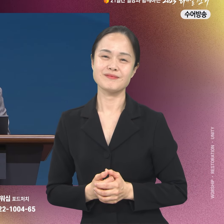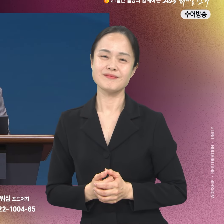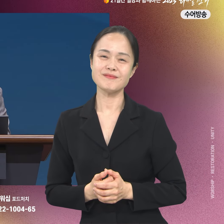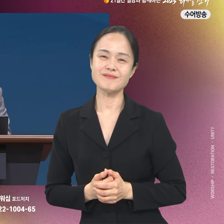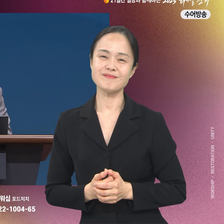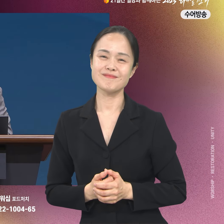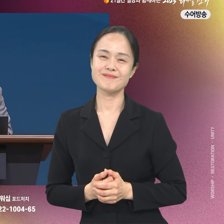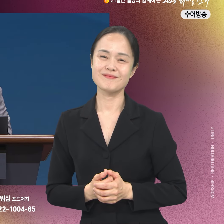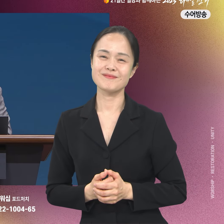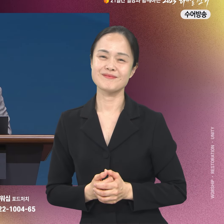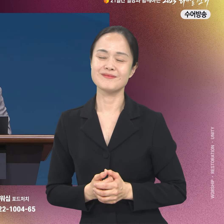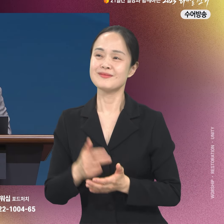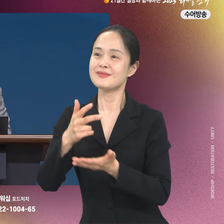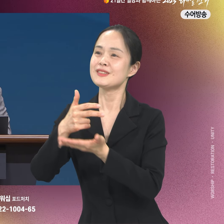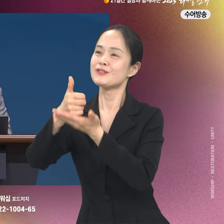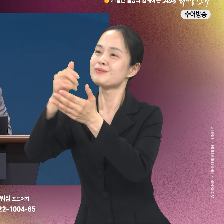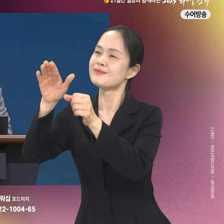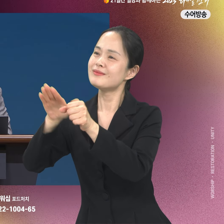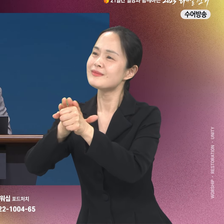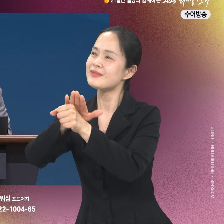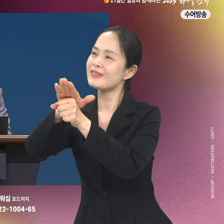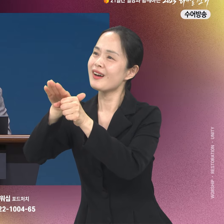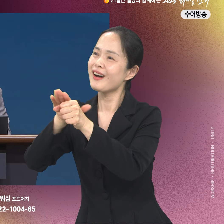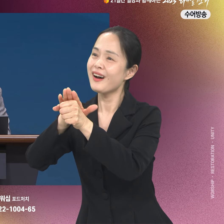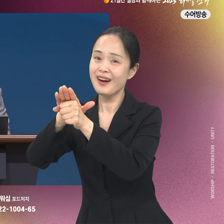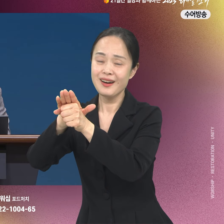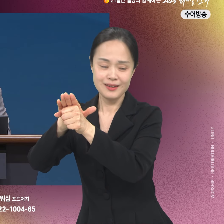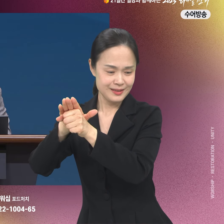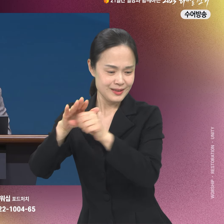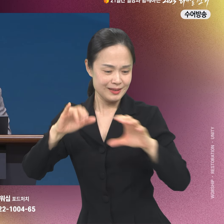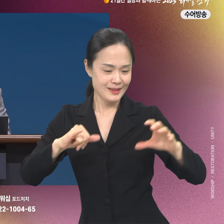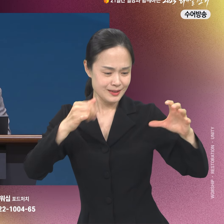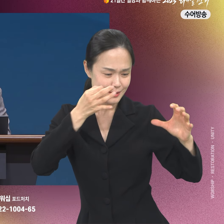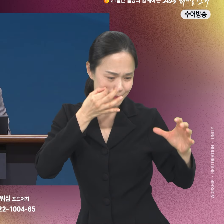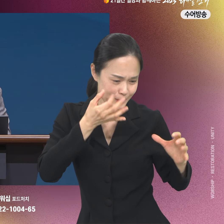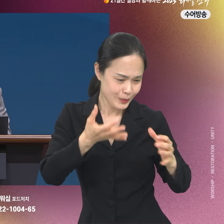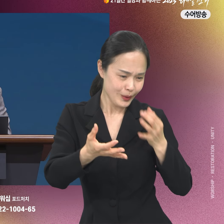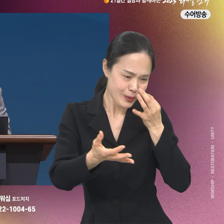돌아보게 만드는 그런 게 저희가 해야 될 일인 것 같습니다.